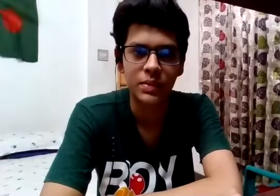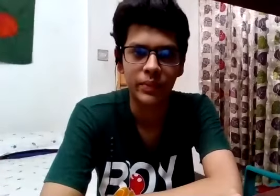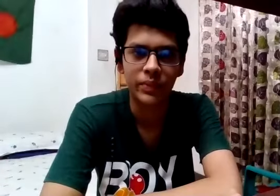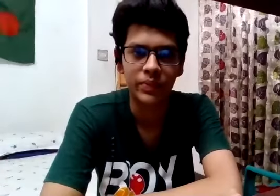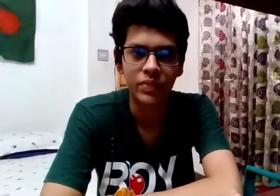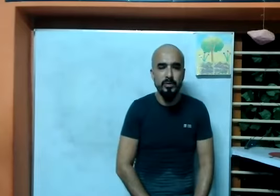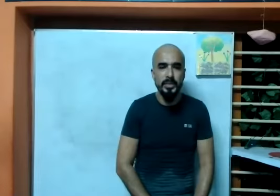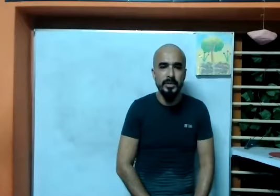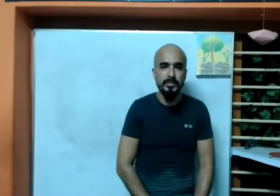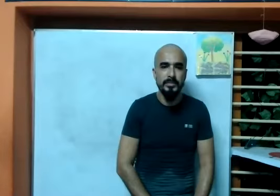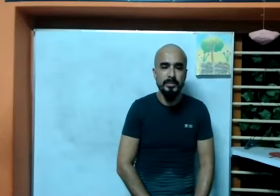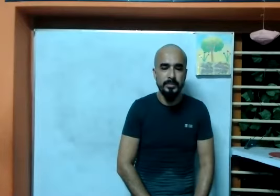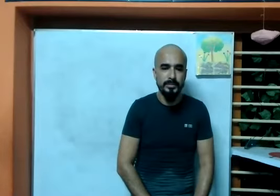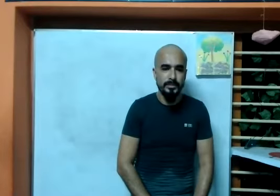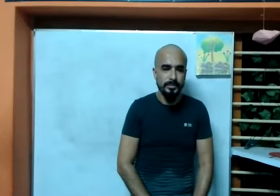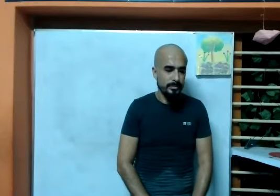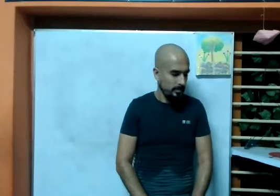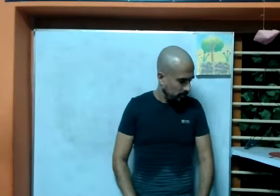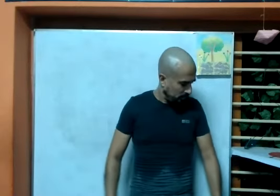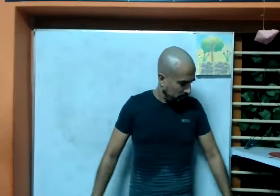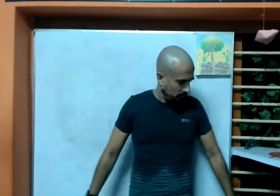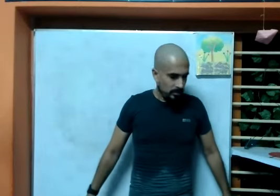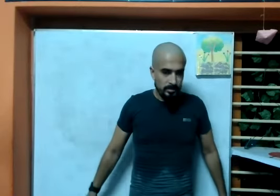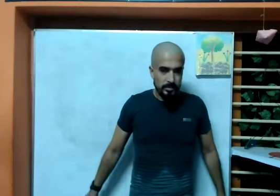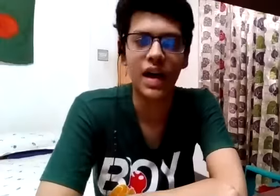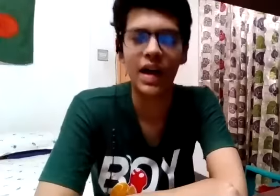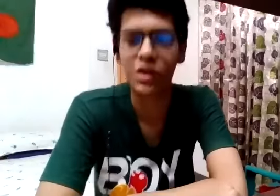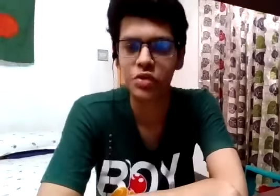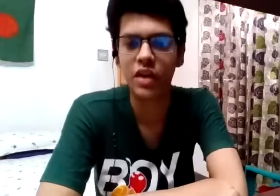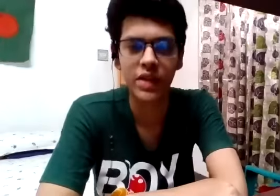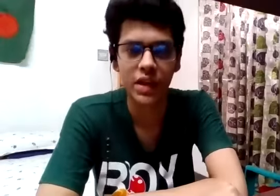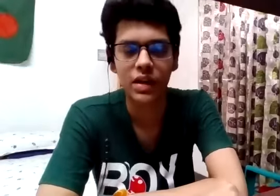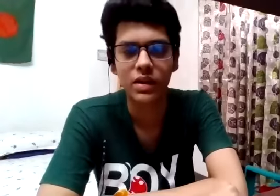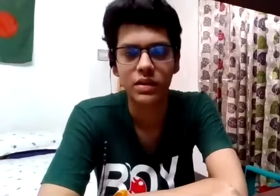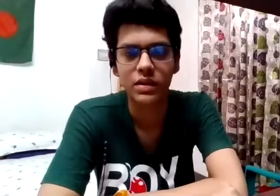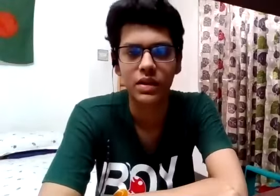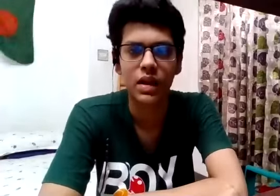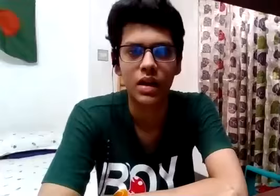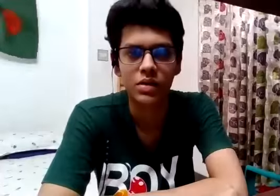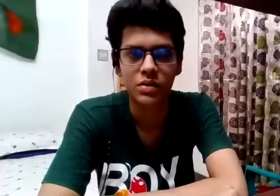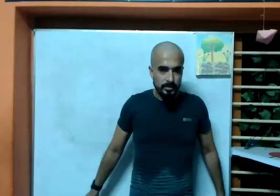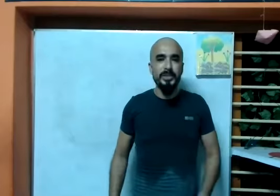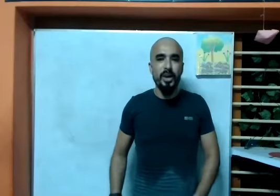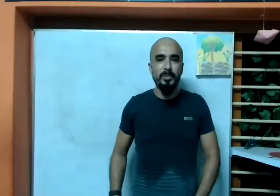হ্যাঁ বলেন দয়া করে, আসেন ব্রাদার। ইয়েস ব্রাদার, আই আন্ডারস্টুড এভরিথিং। উনি বাবা বলছে সব